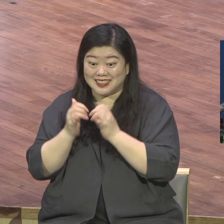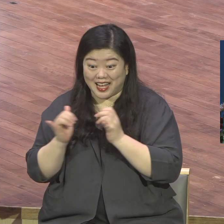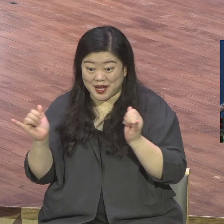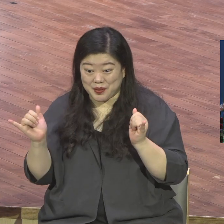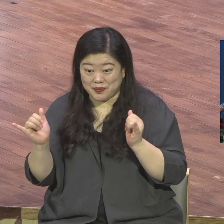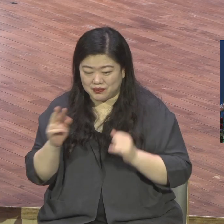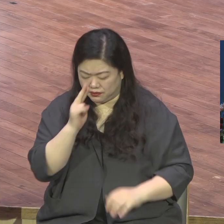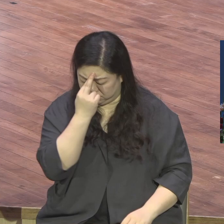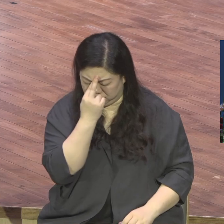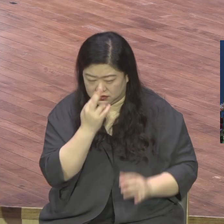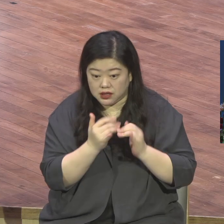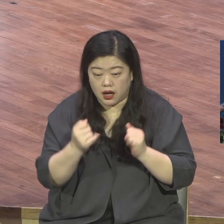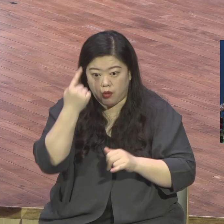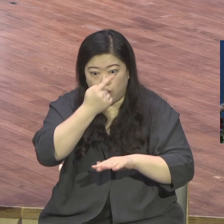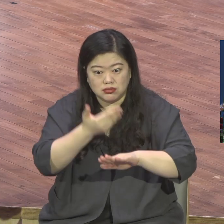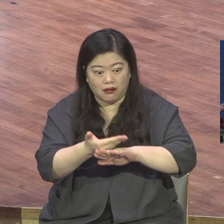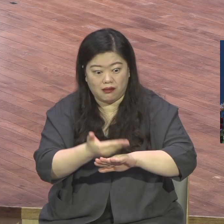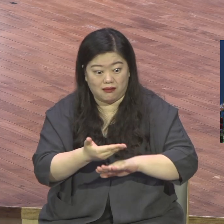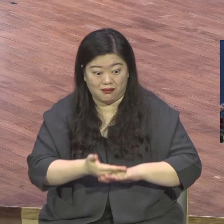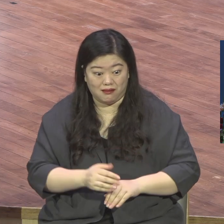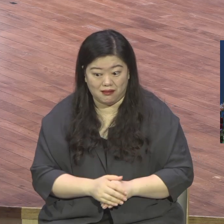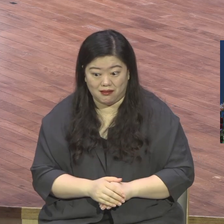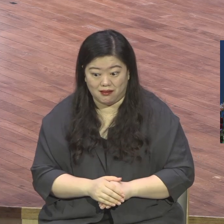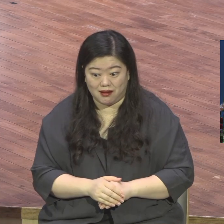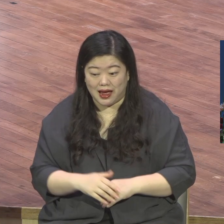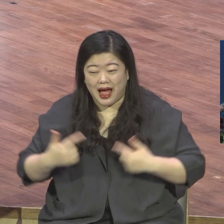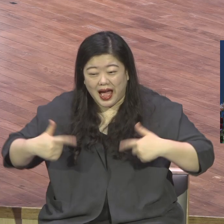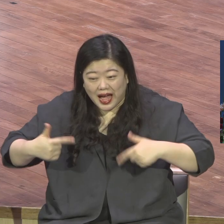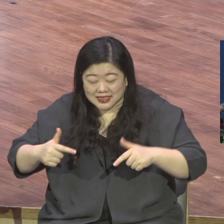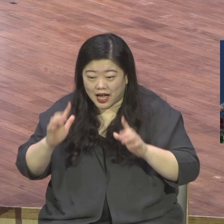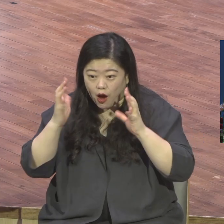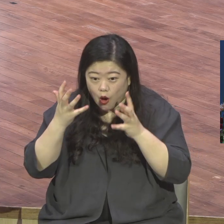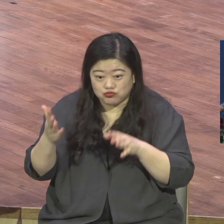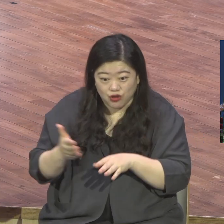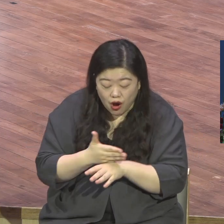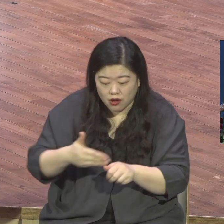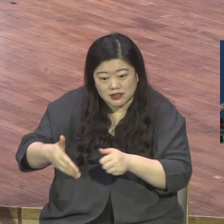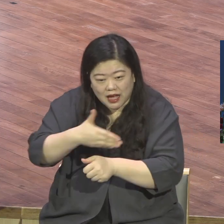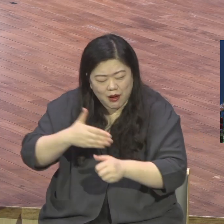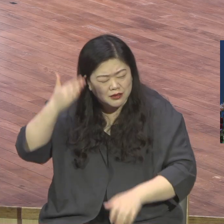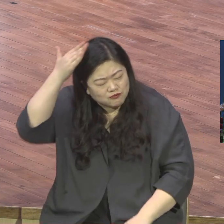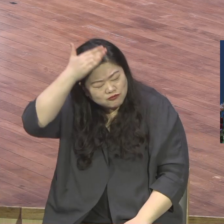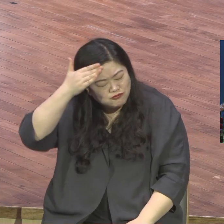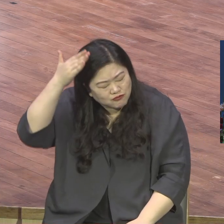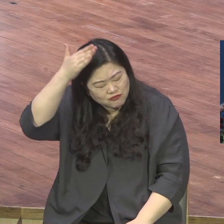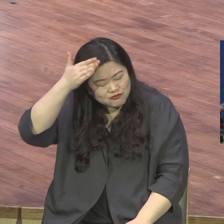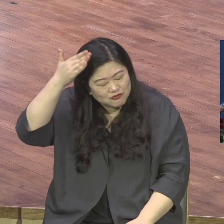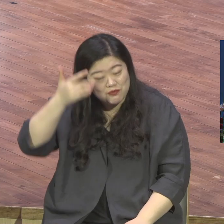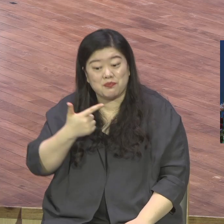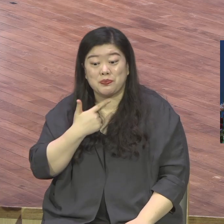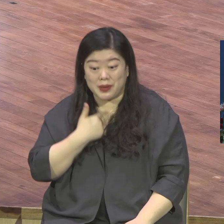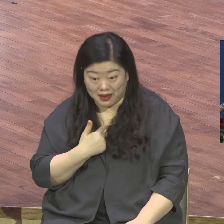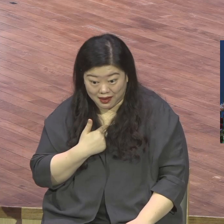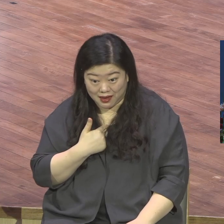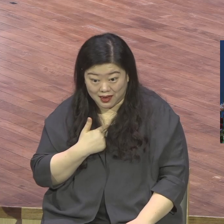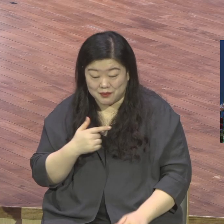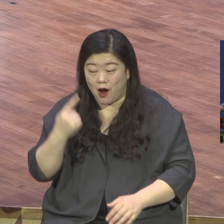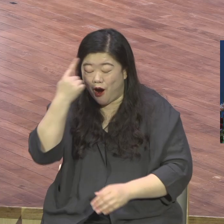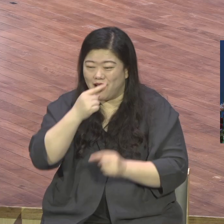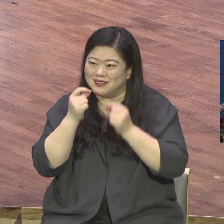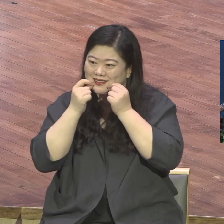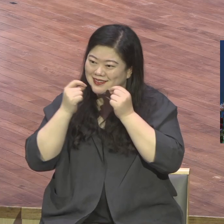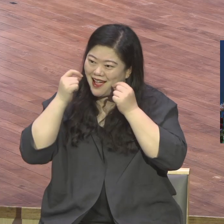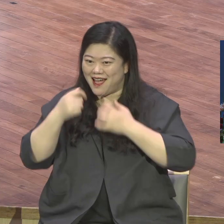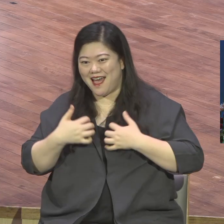사랑을 하나님의 사랑을 먹고 사람들의 사랑을 먹고 사는 사람은 얼굴이 달라요. 얼굴이 마음의